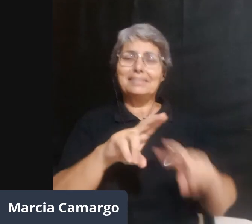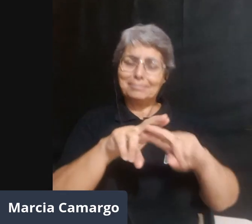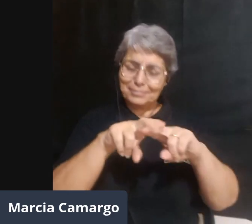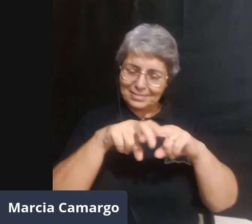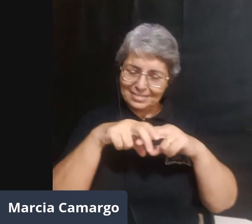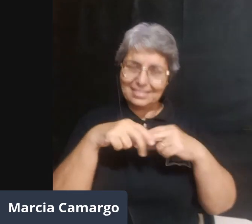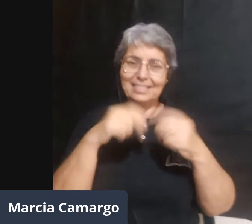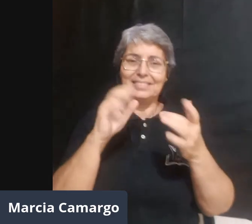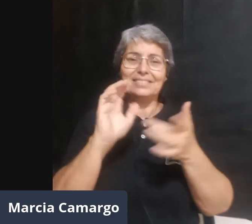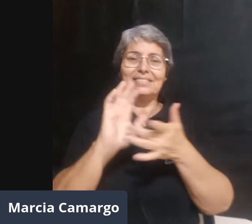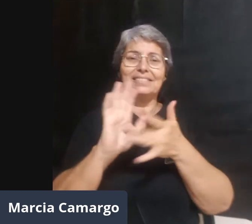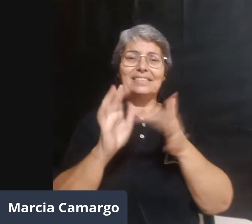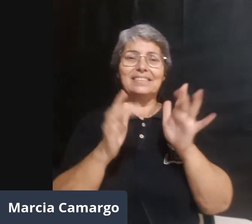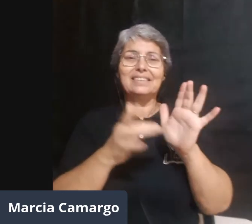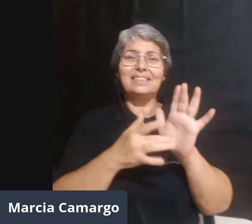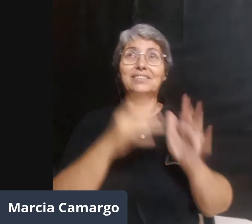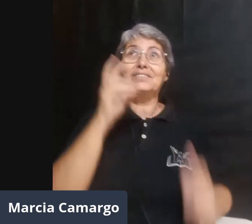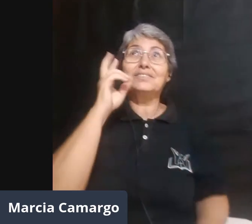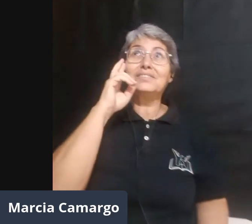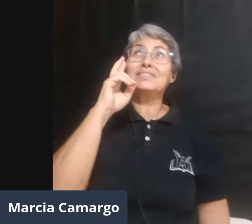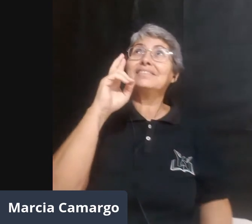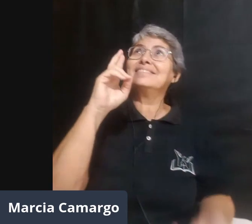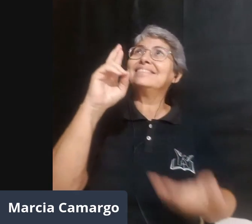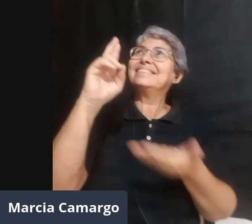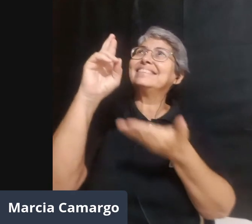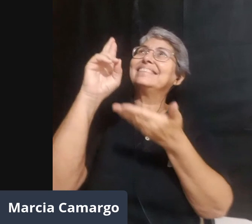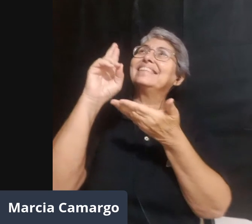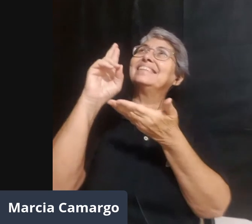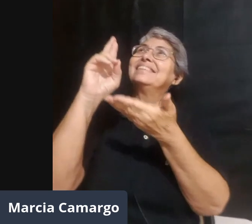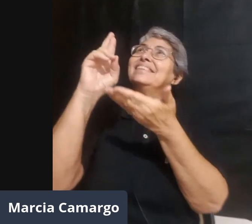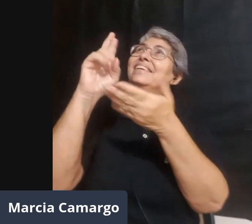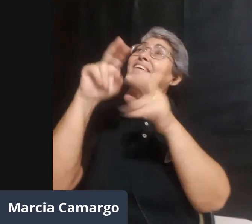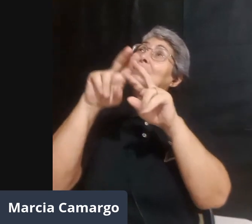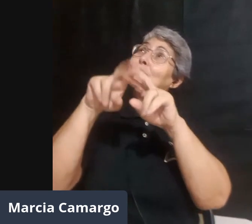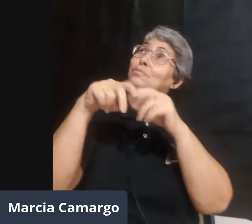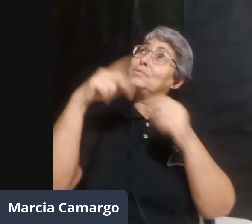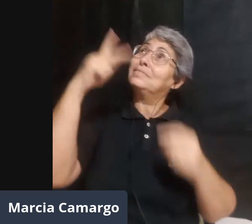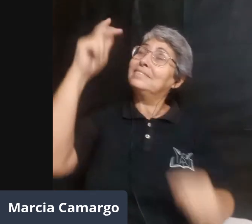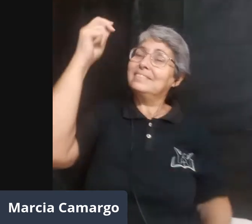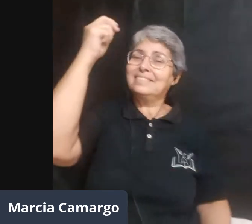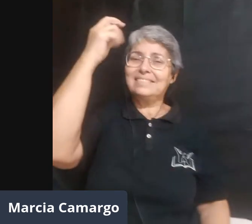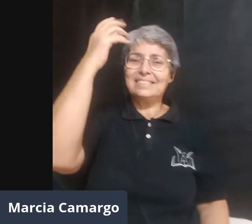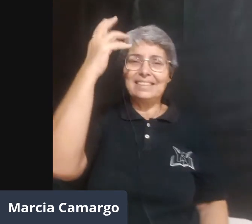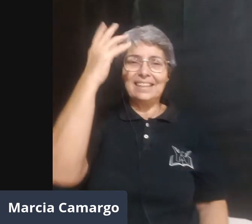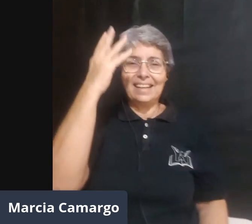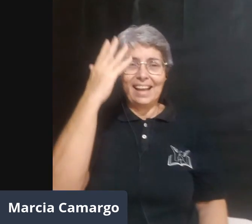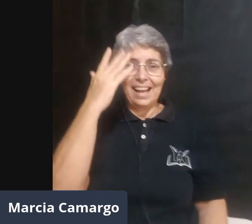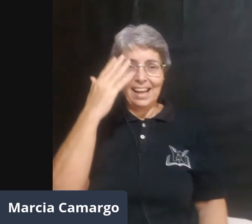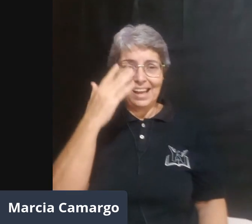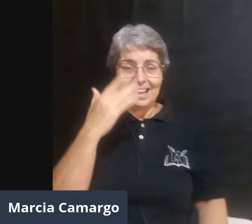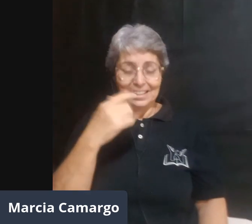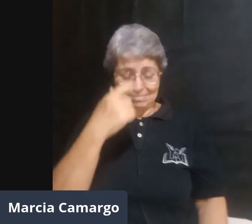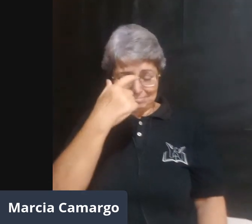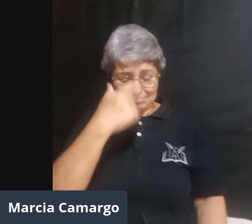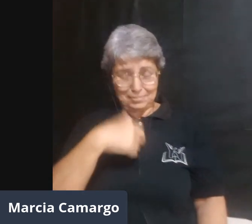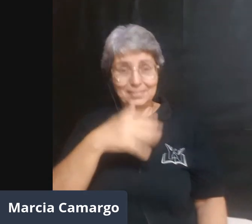sua graça, sim, eu salvo sou.